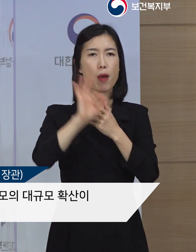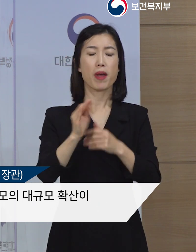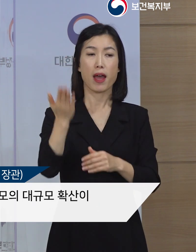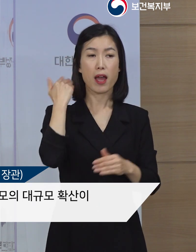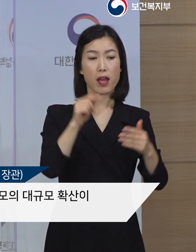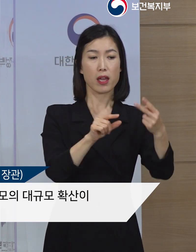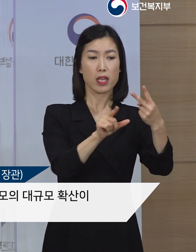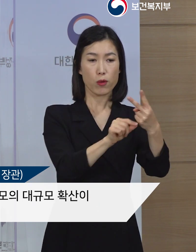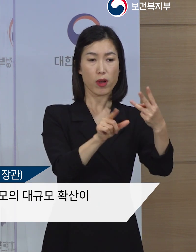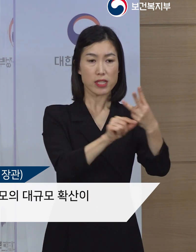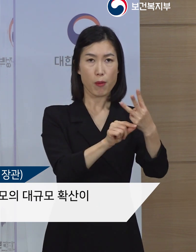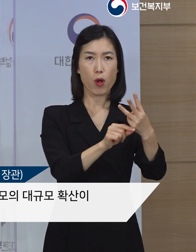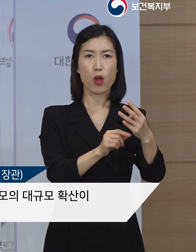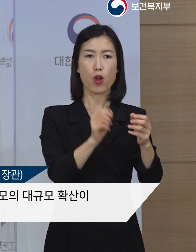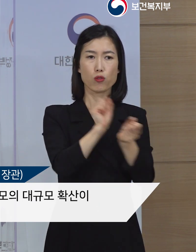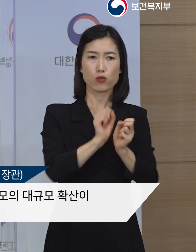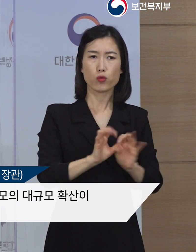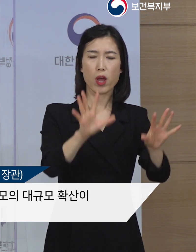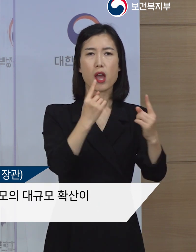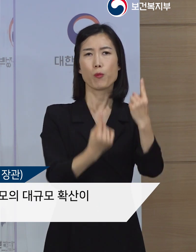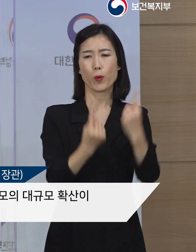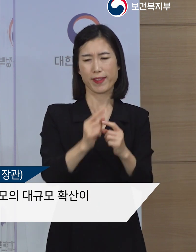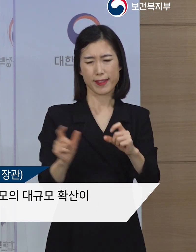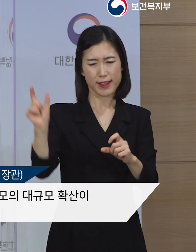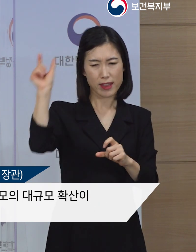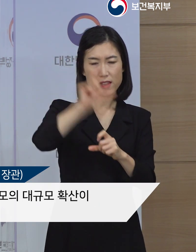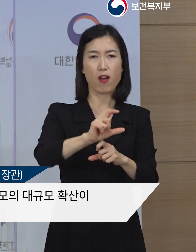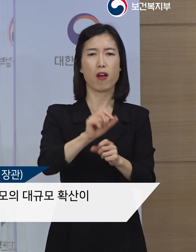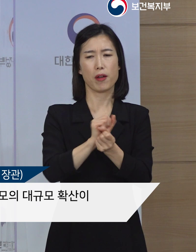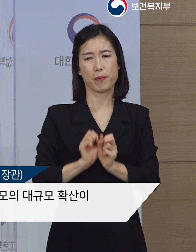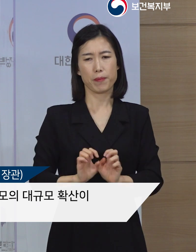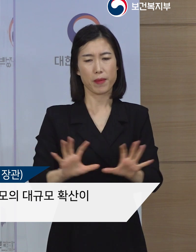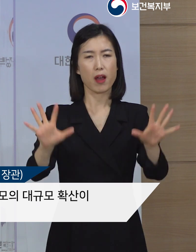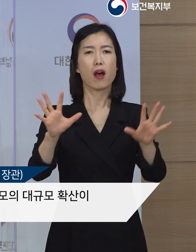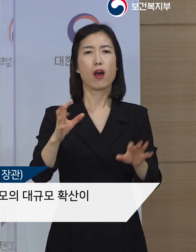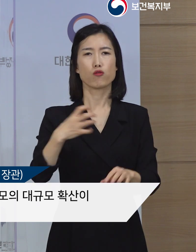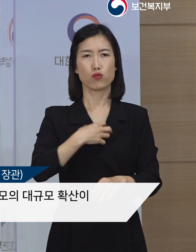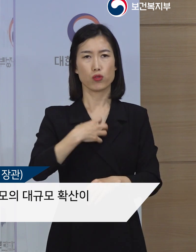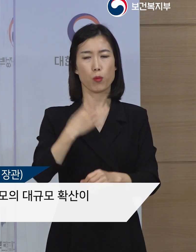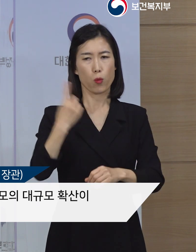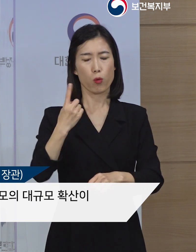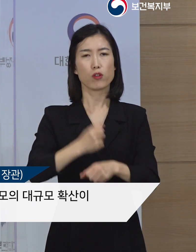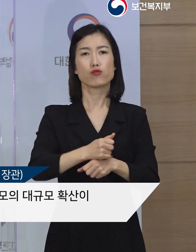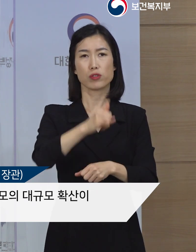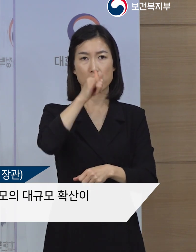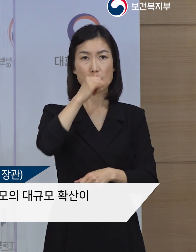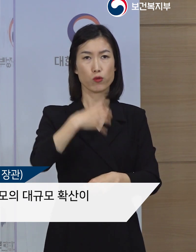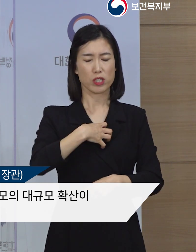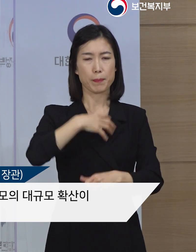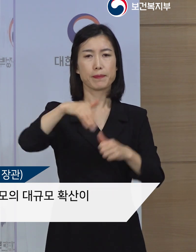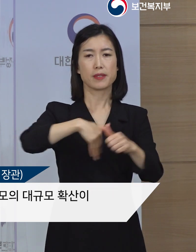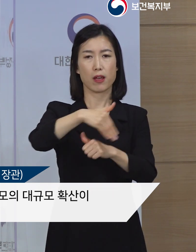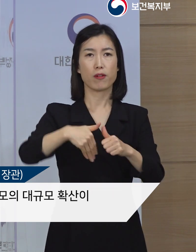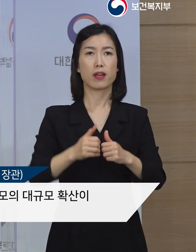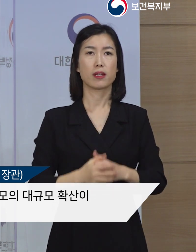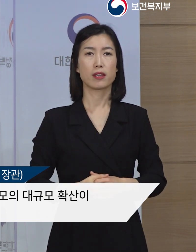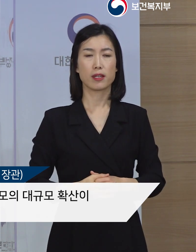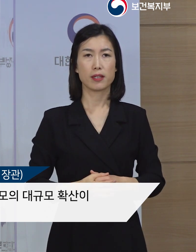2, 3월의 유행보다 훨씬 큰 규모의 대규모 확산이 초래될 수 있는 위험한 상황입니다.